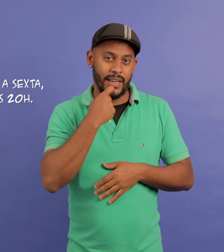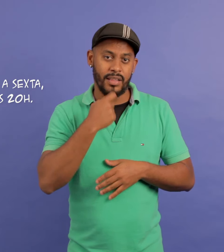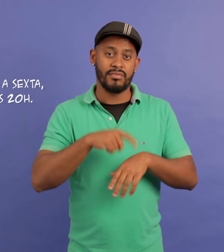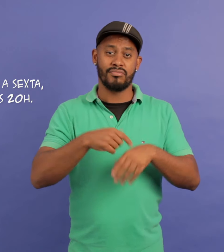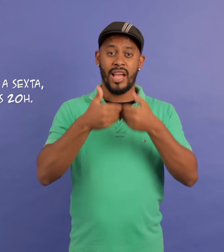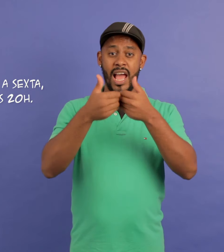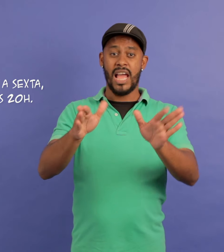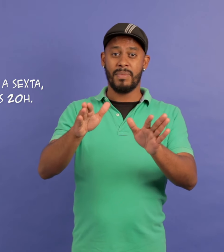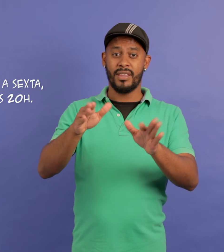nove às vinte horas.